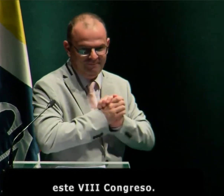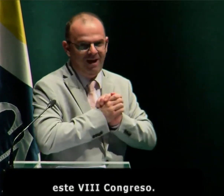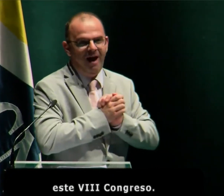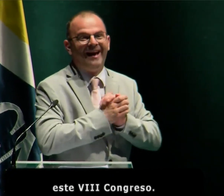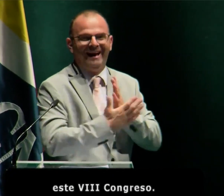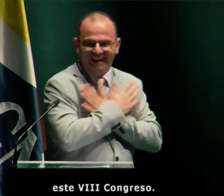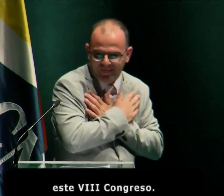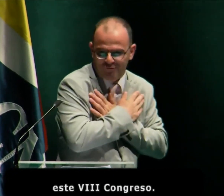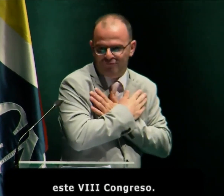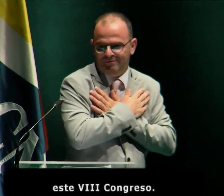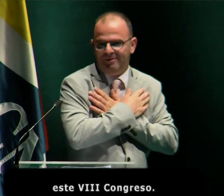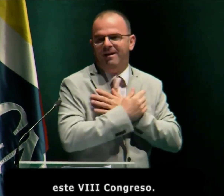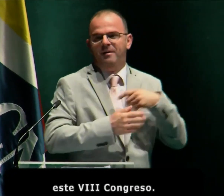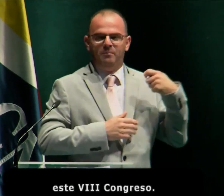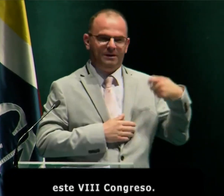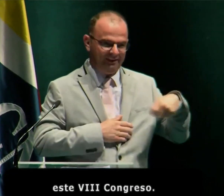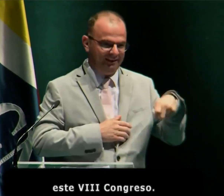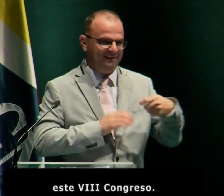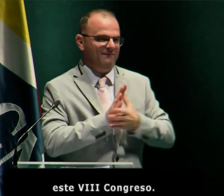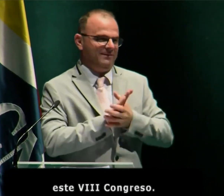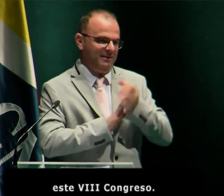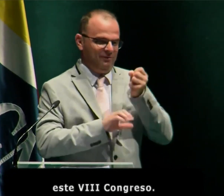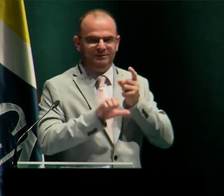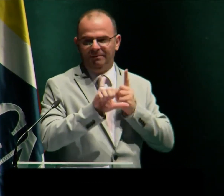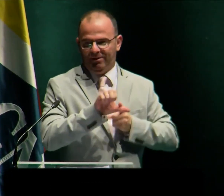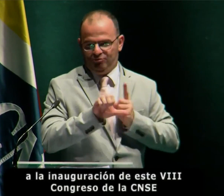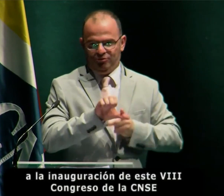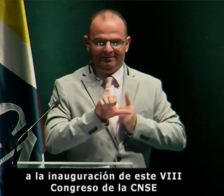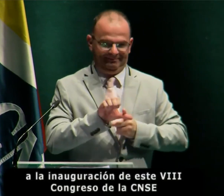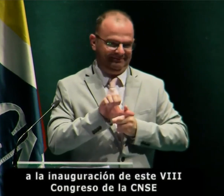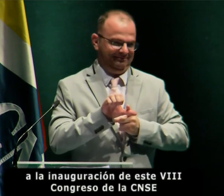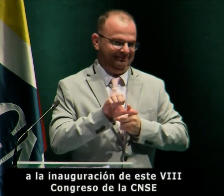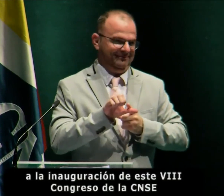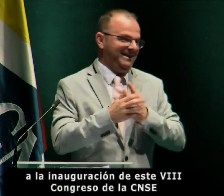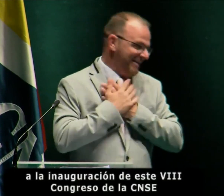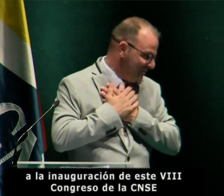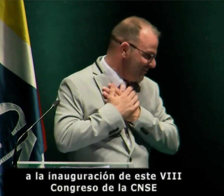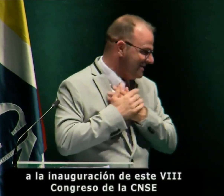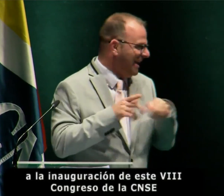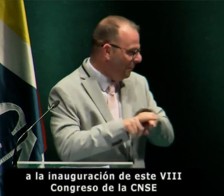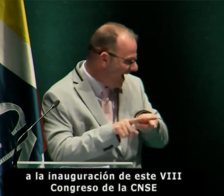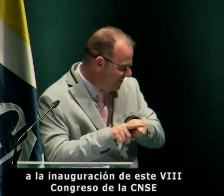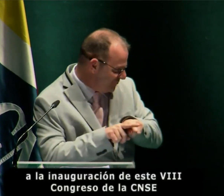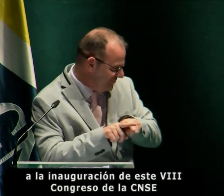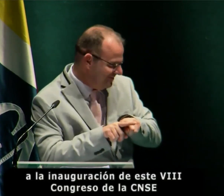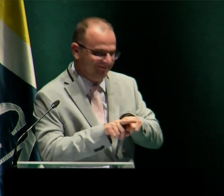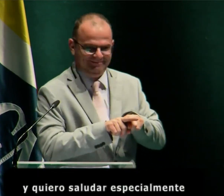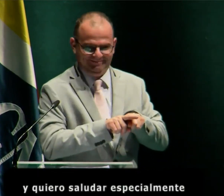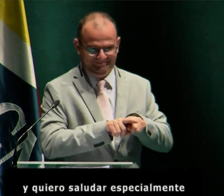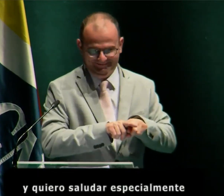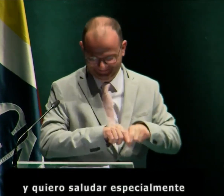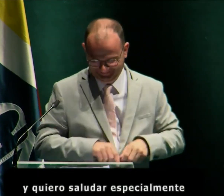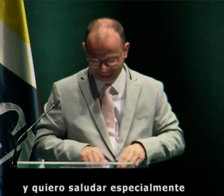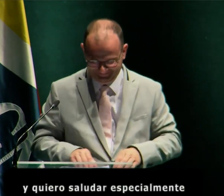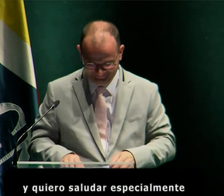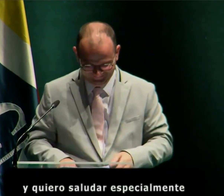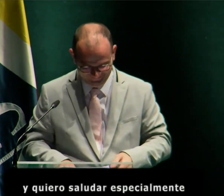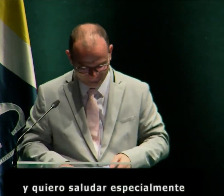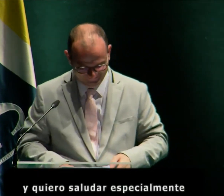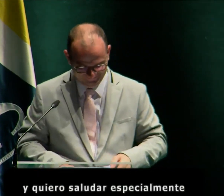y quiero saludar especialmente al presidente de la Federación de